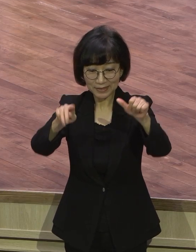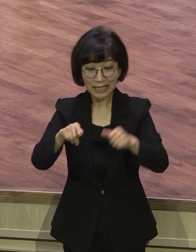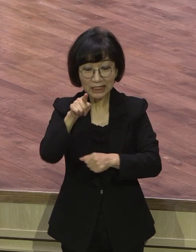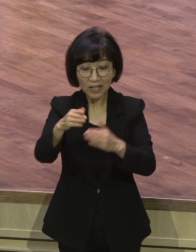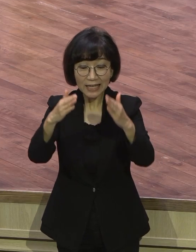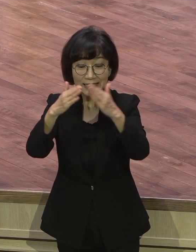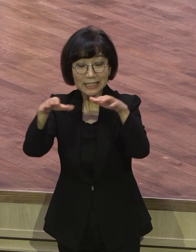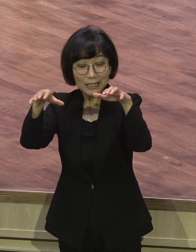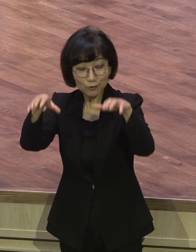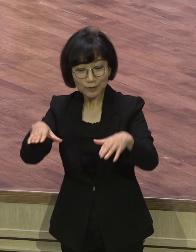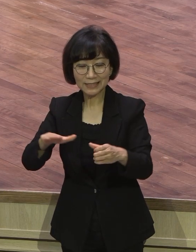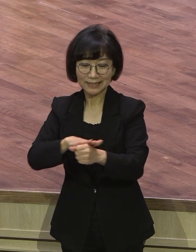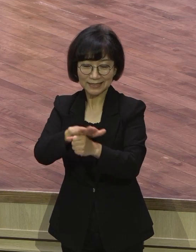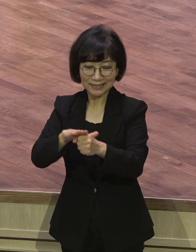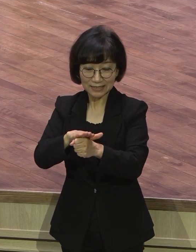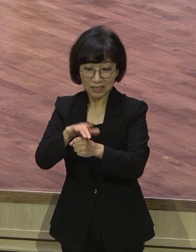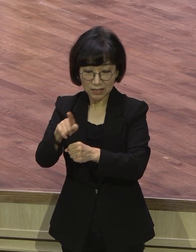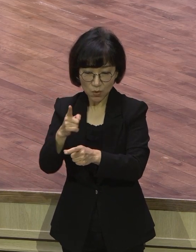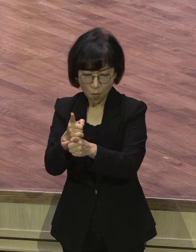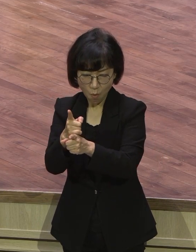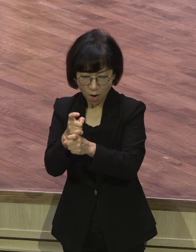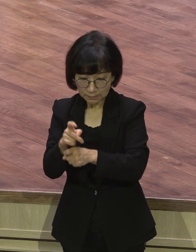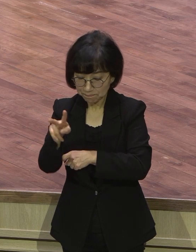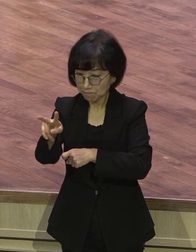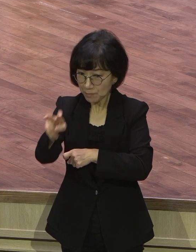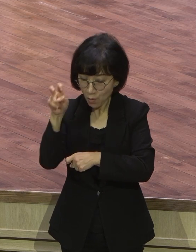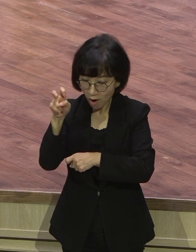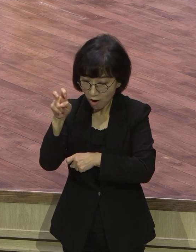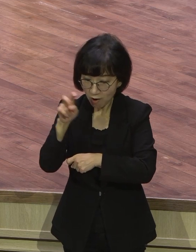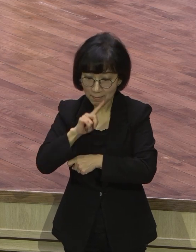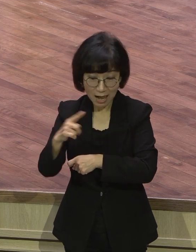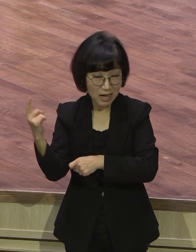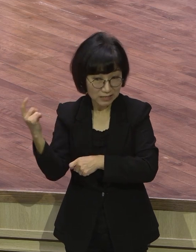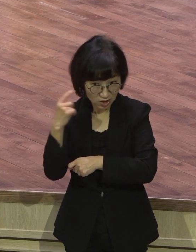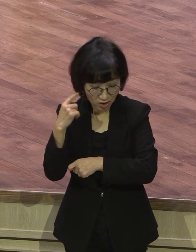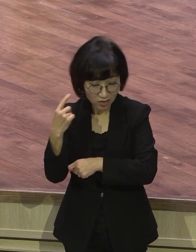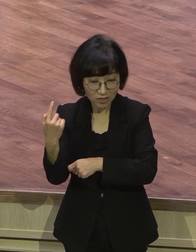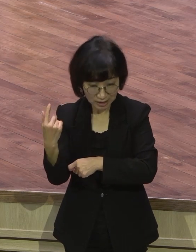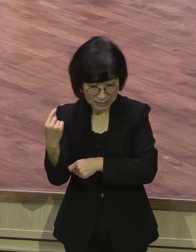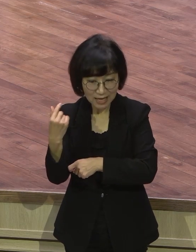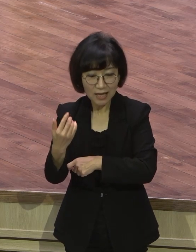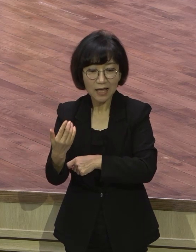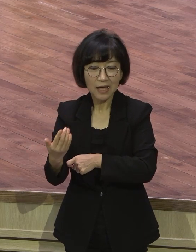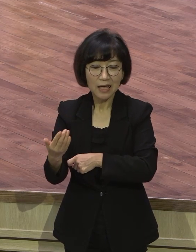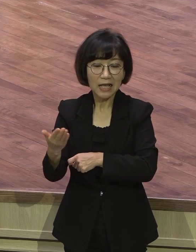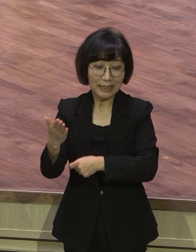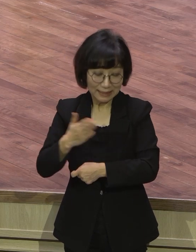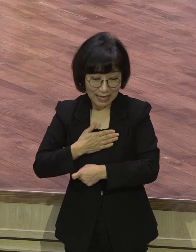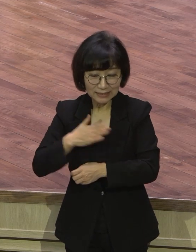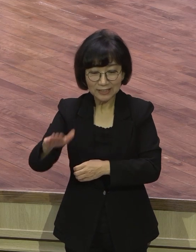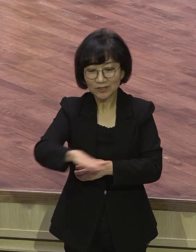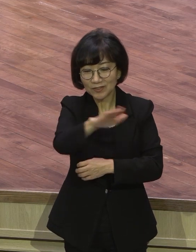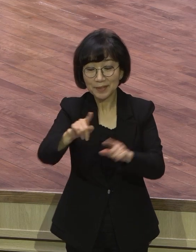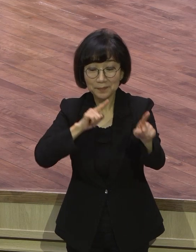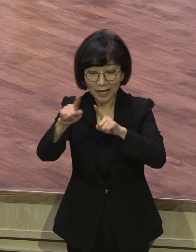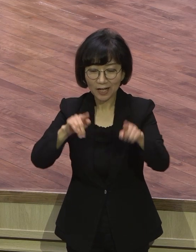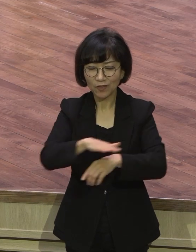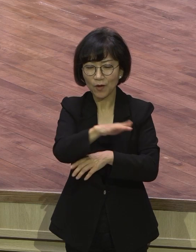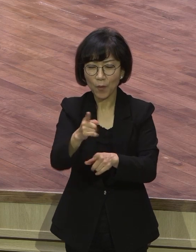너 또 내 이웃을 사랑하고 내 원수를 미워하라 하였다는 것은 얘기가 들었으나 나는 너에게